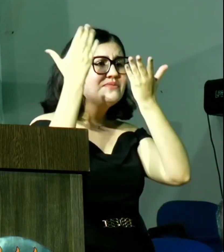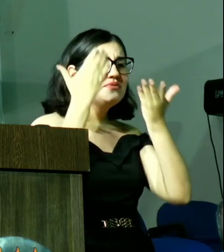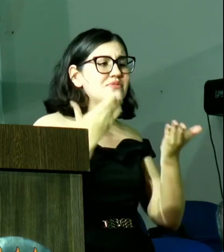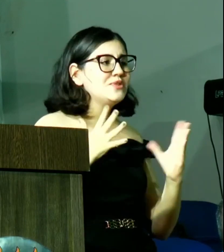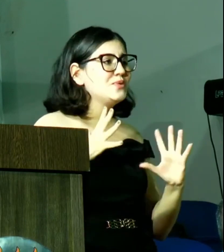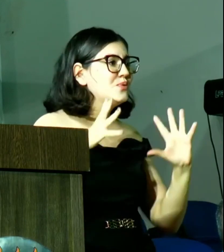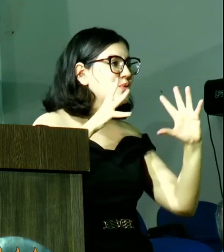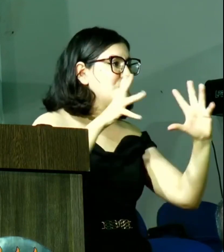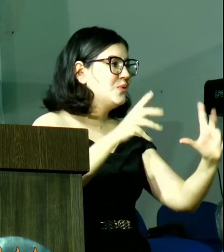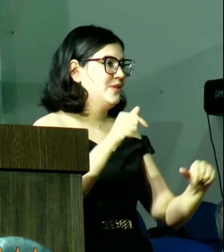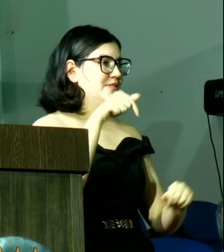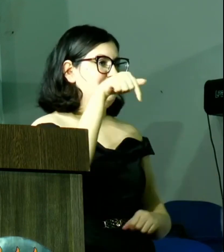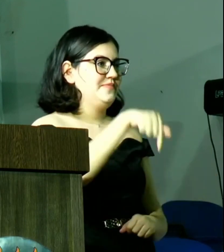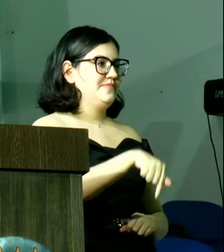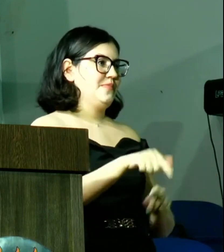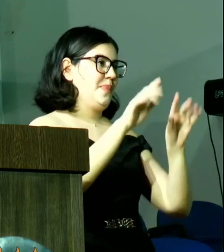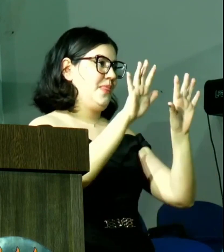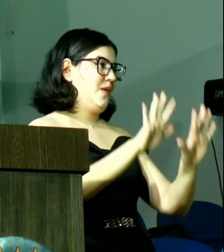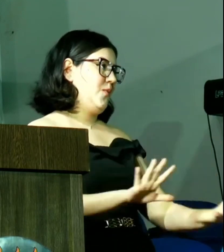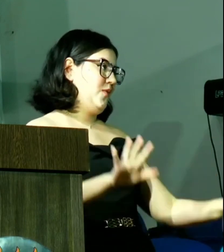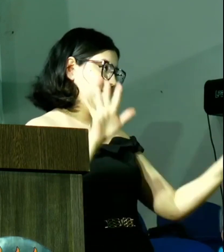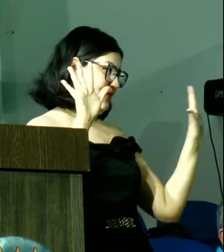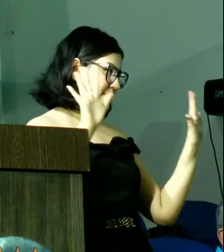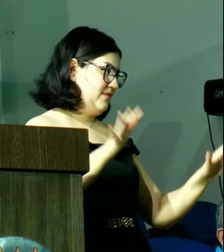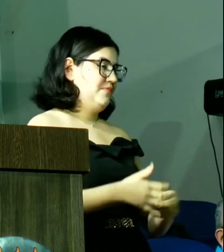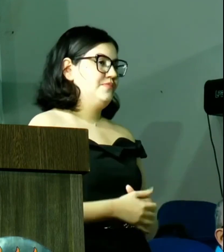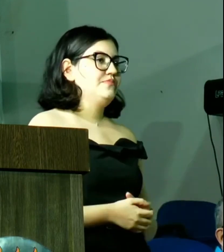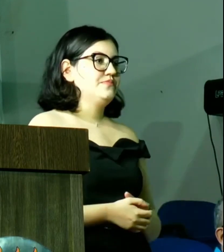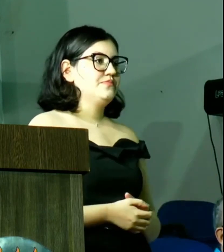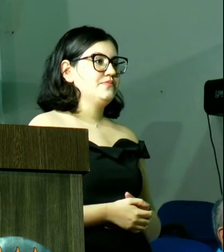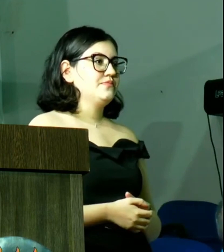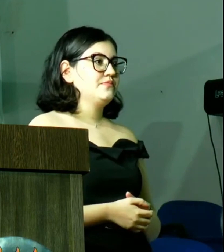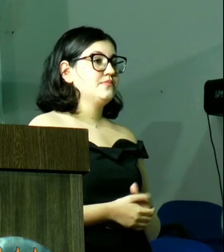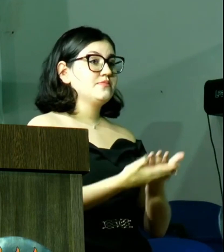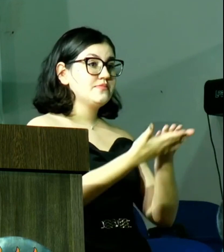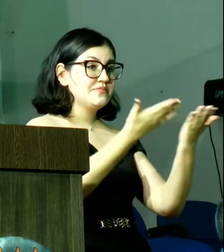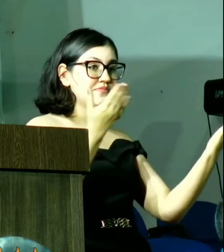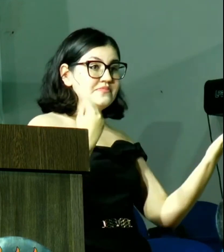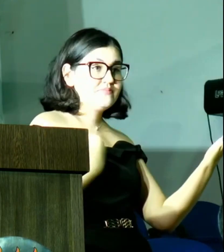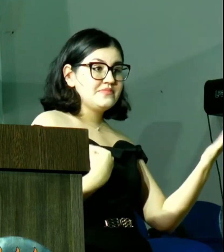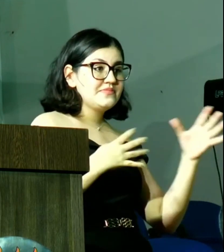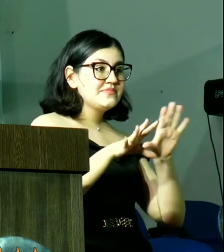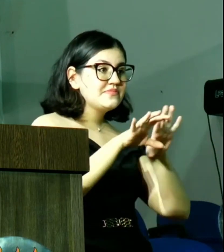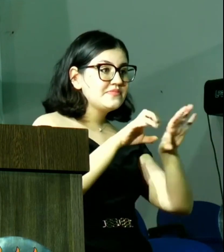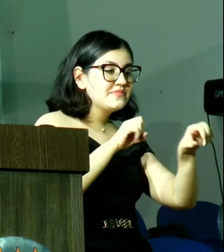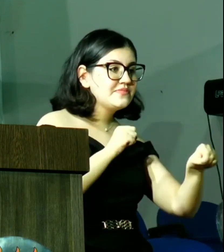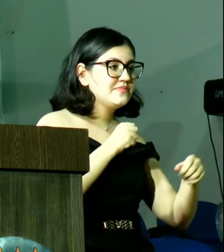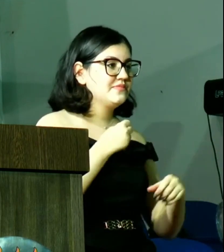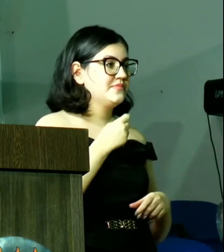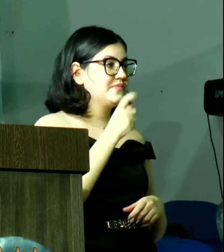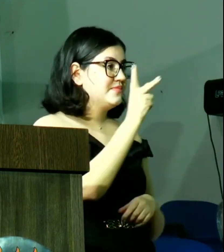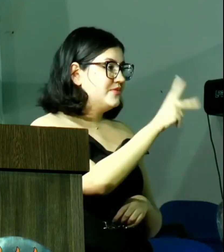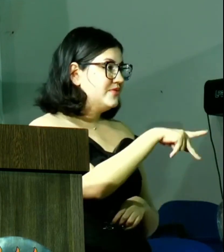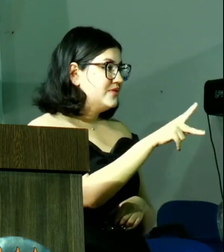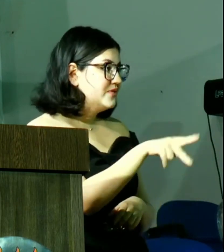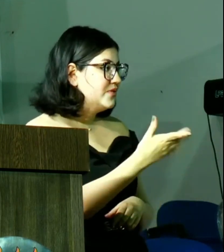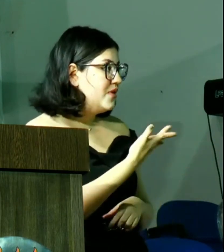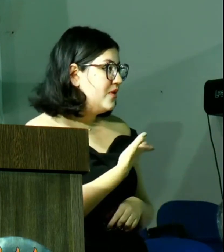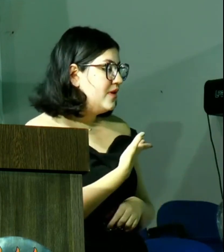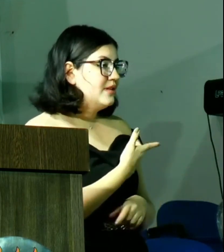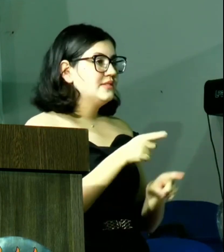à nossa Universidade Federal do Ceará. Prezados concludentes, colegas docentes,